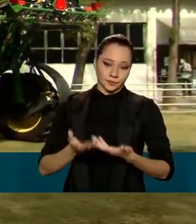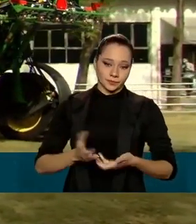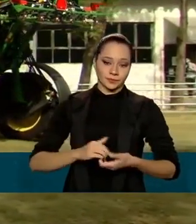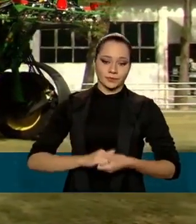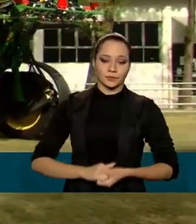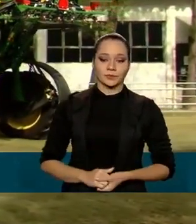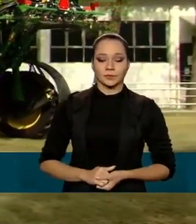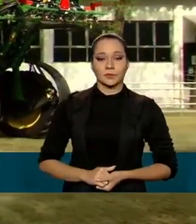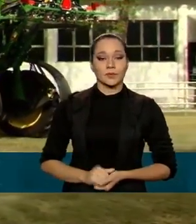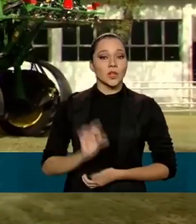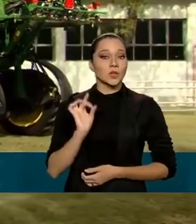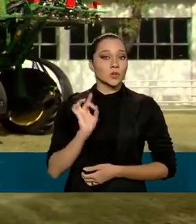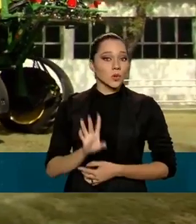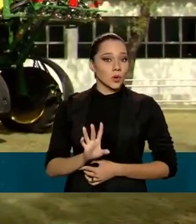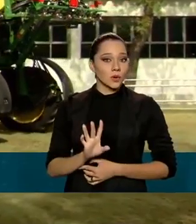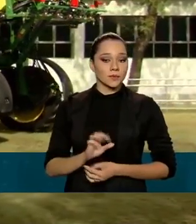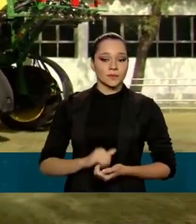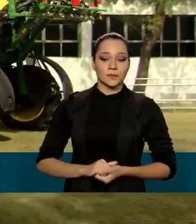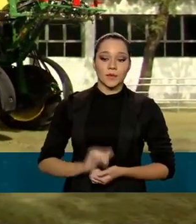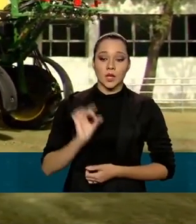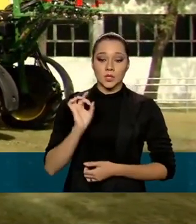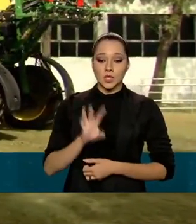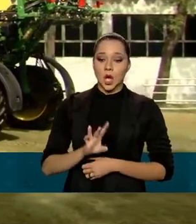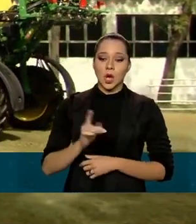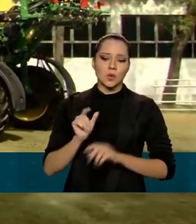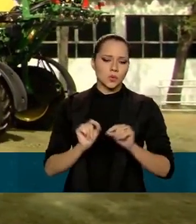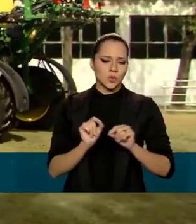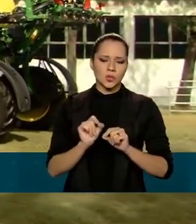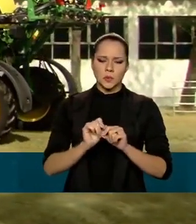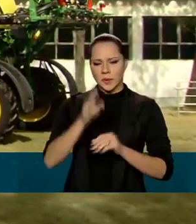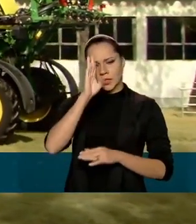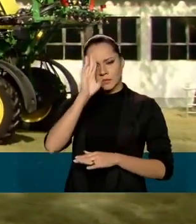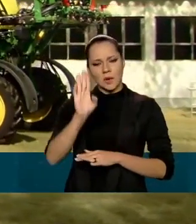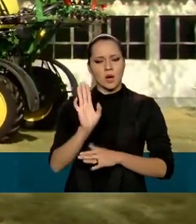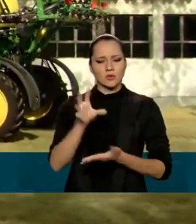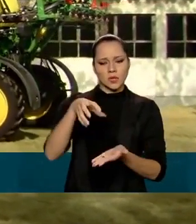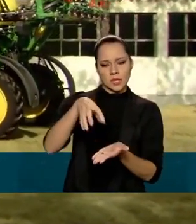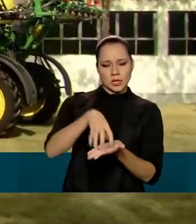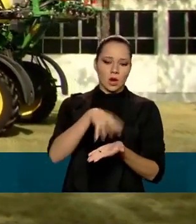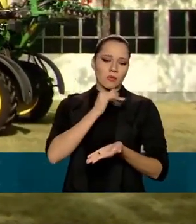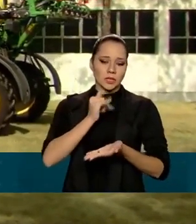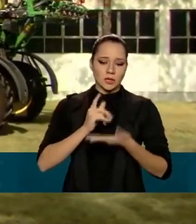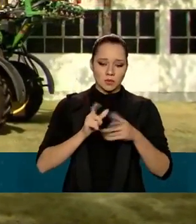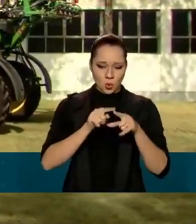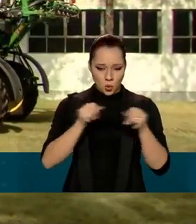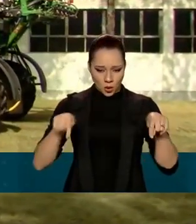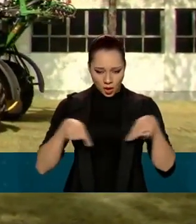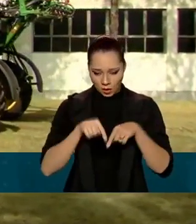futuramente. Apenas os comandos de uma central, por exemplo.